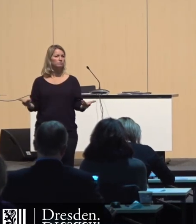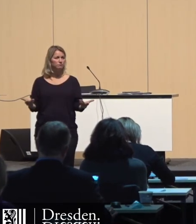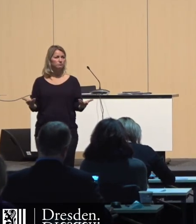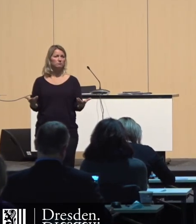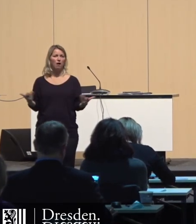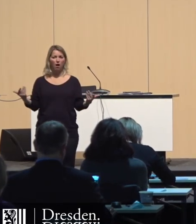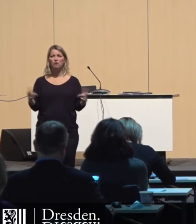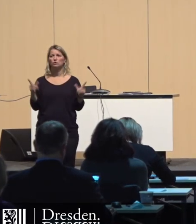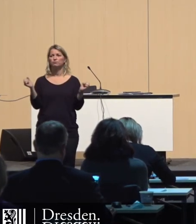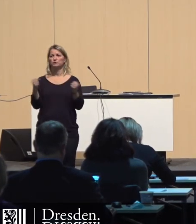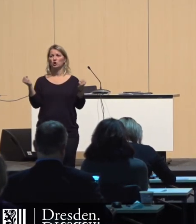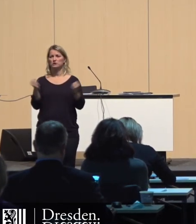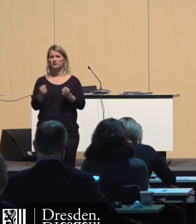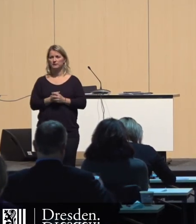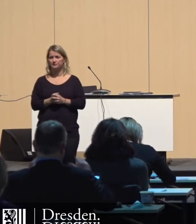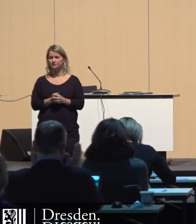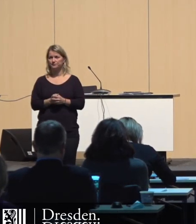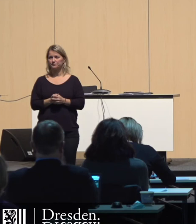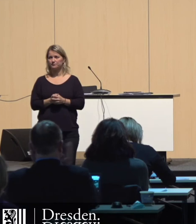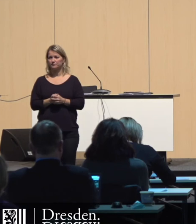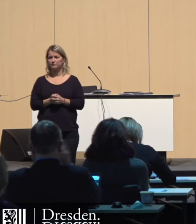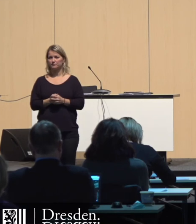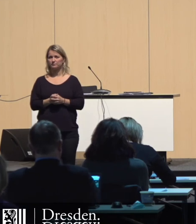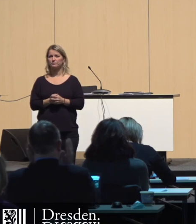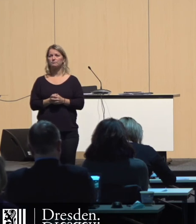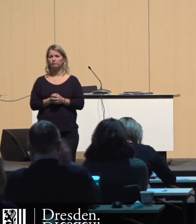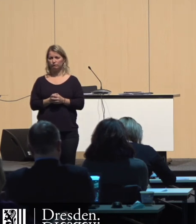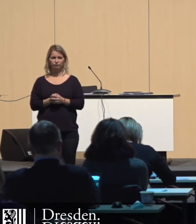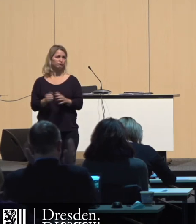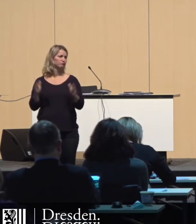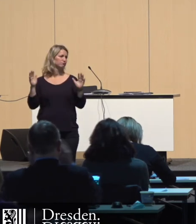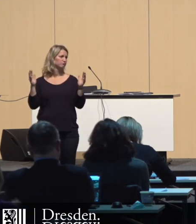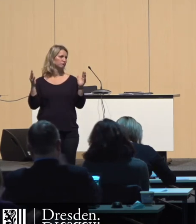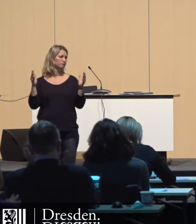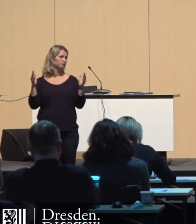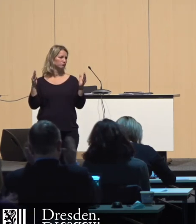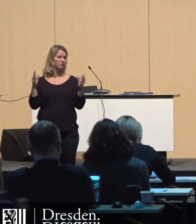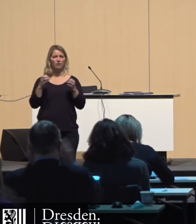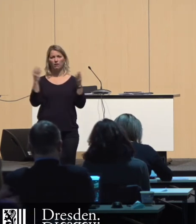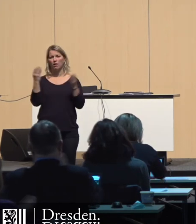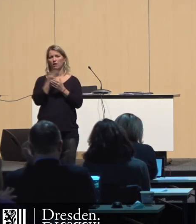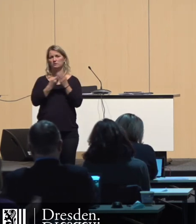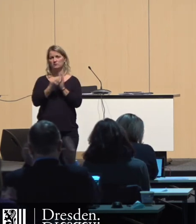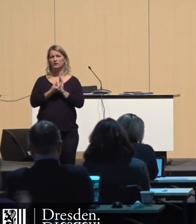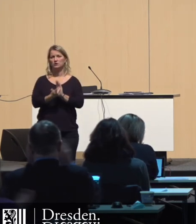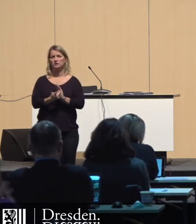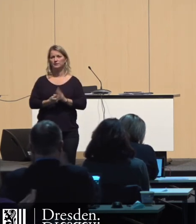so beschlossen und insoweit auch ein deutliches Signal.